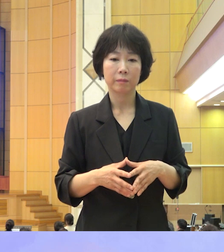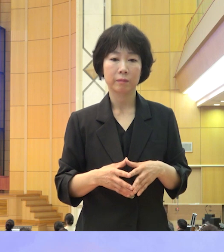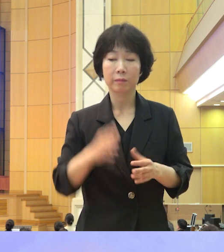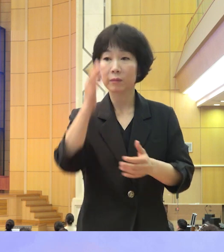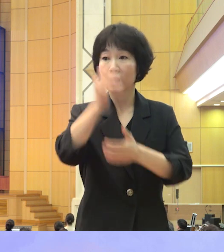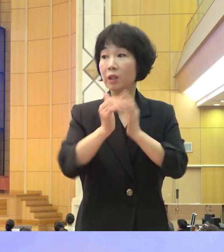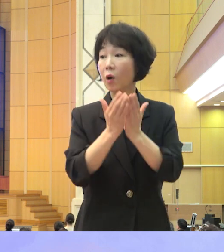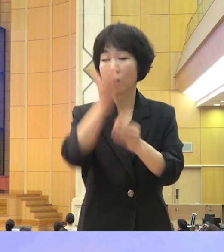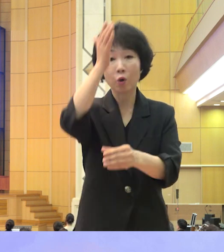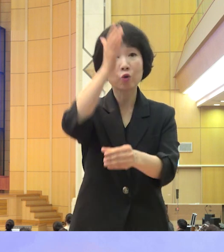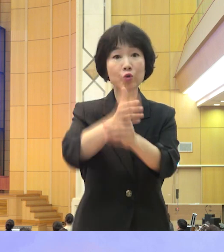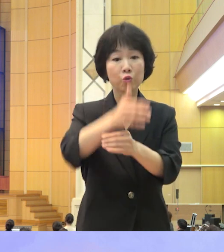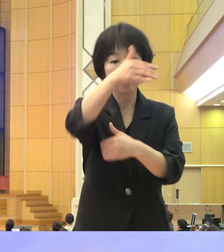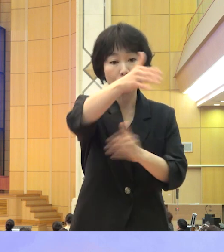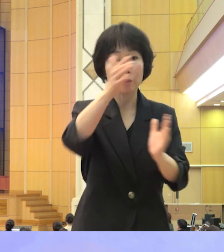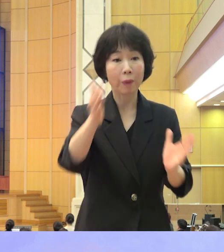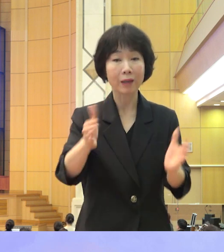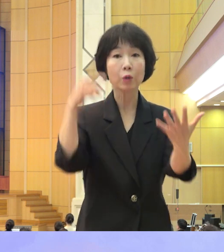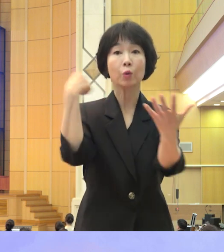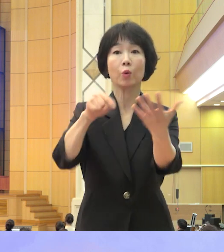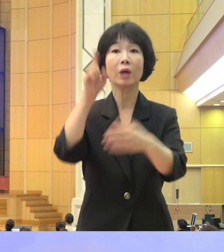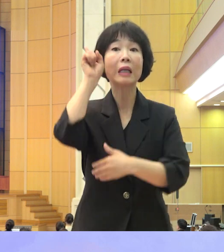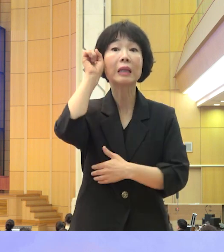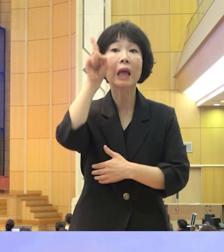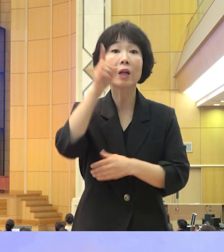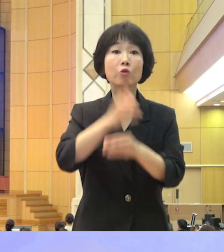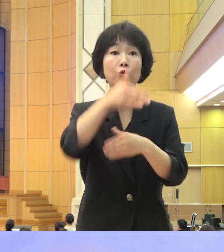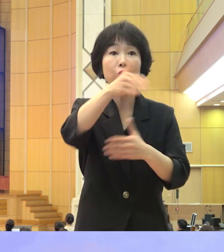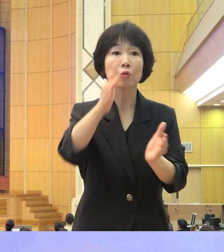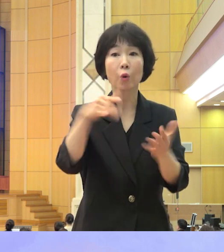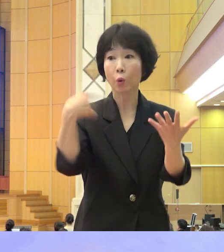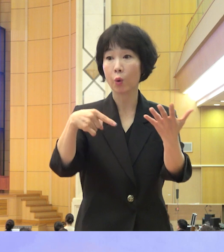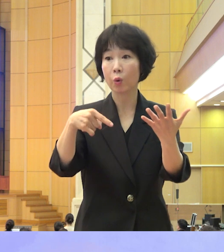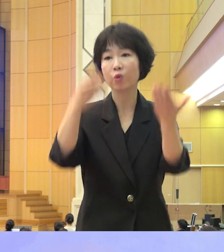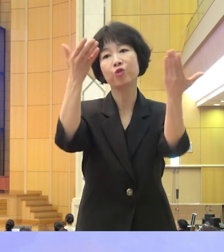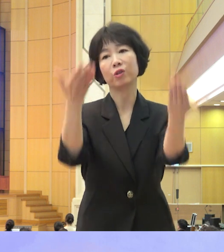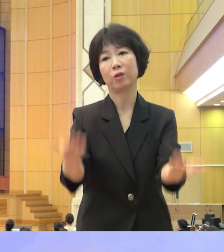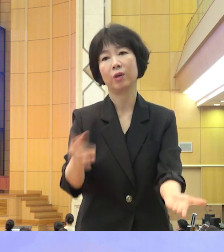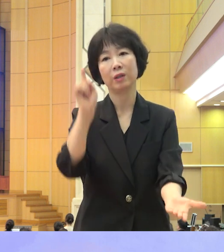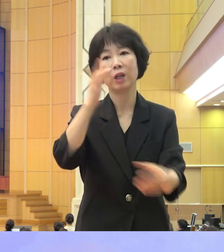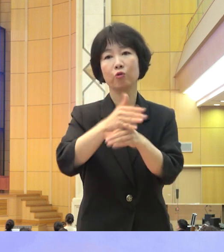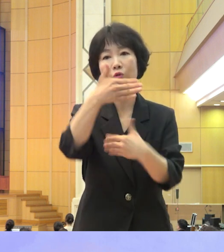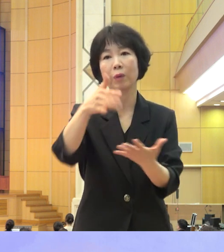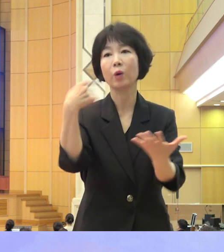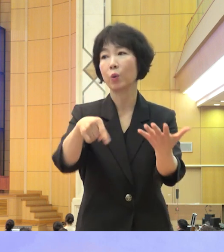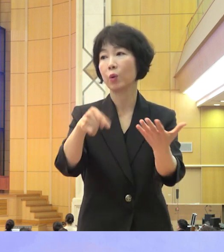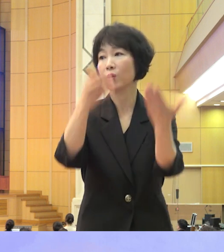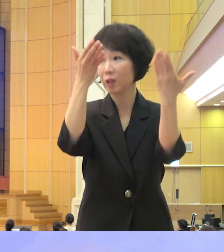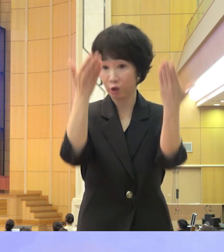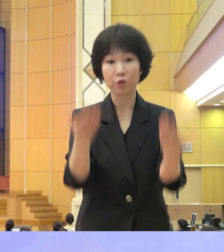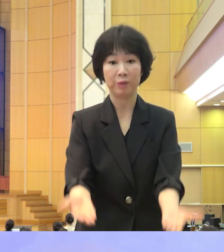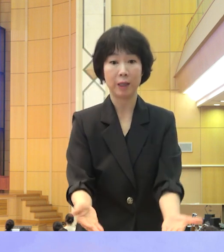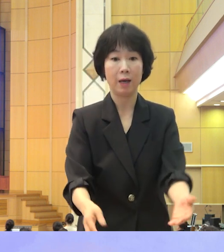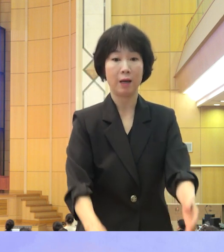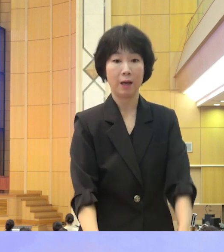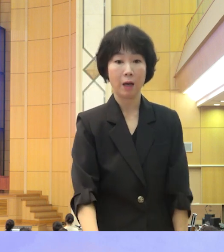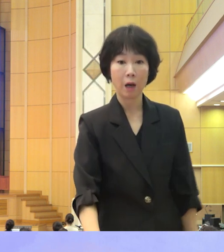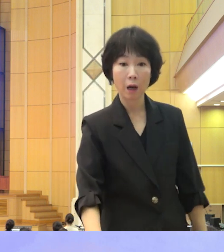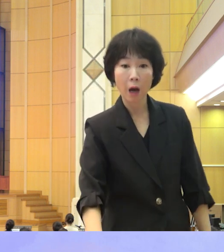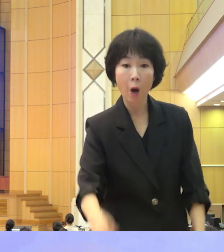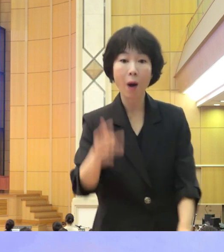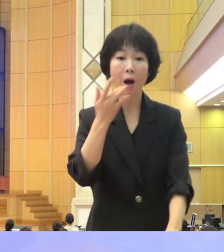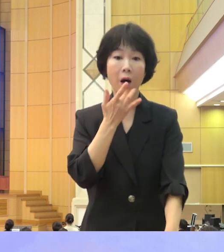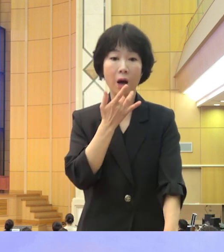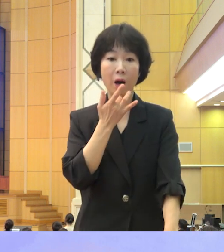중급 교육, 내일 중급 교육은 없어요. 왜 그러냐면 화요일날 있어요.